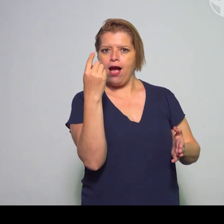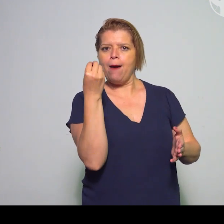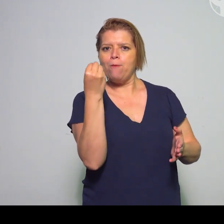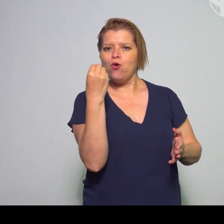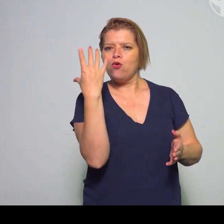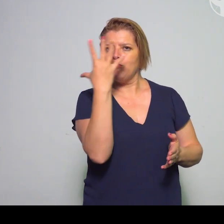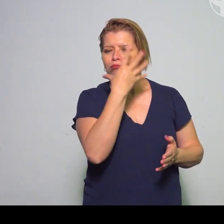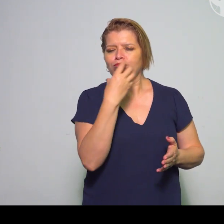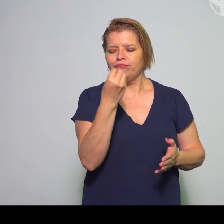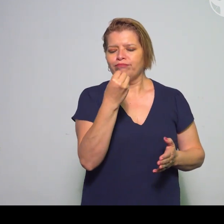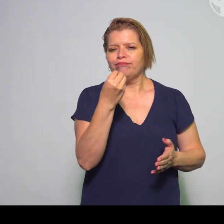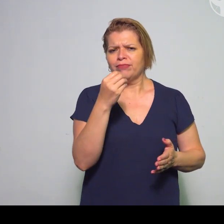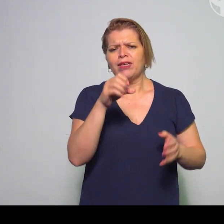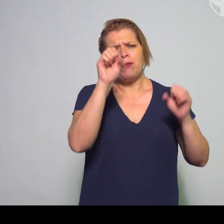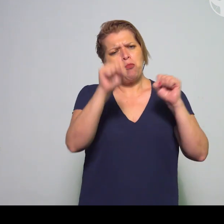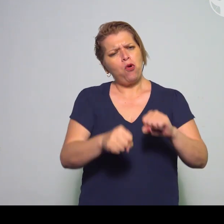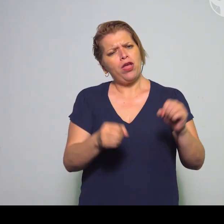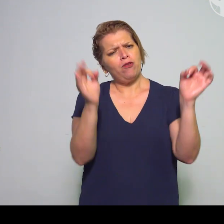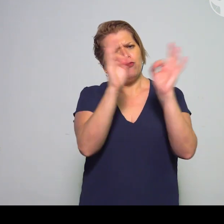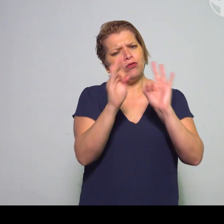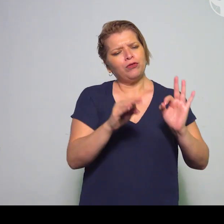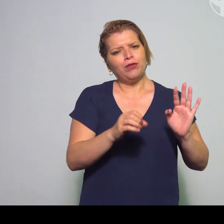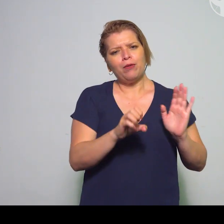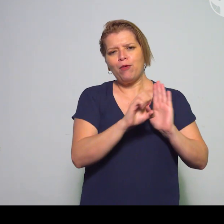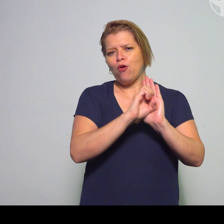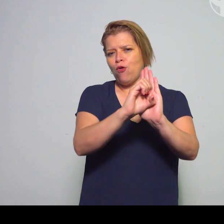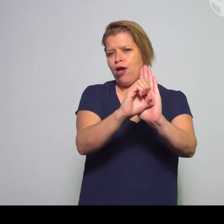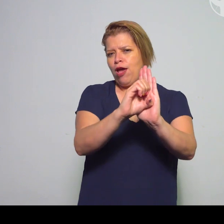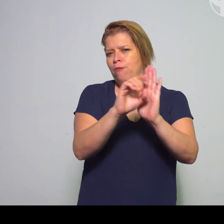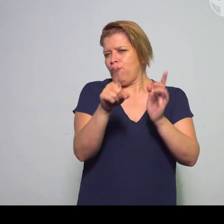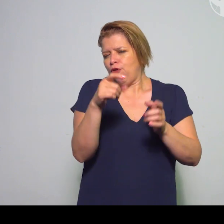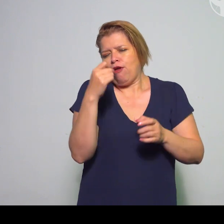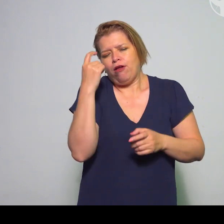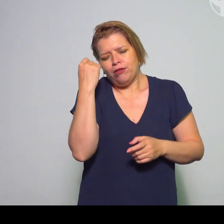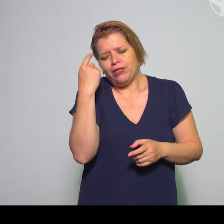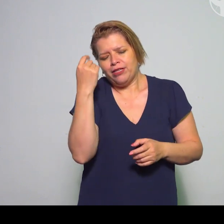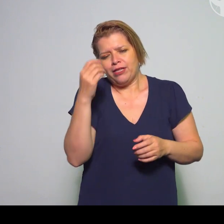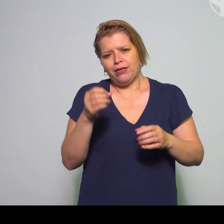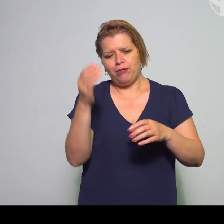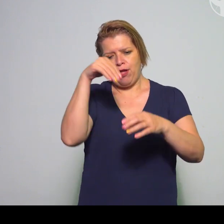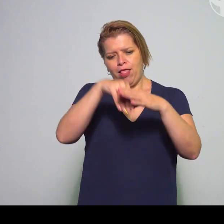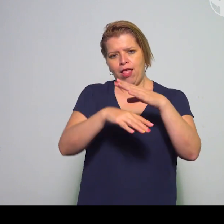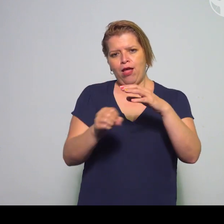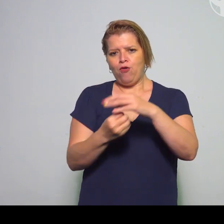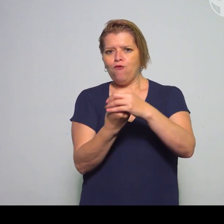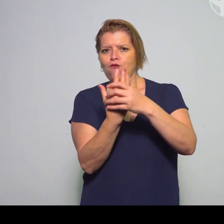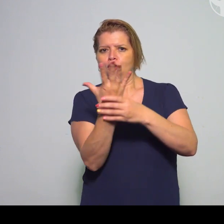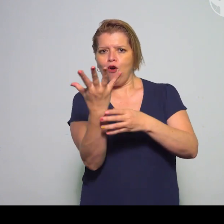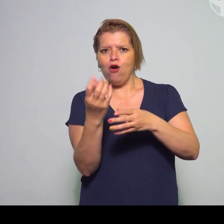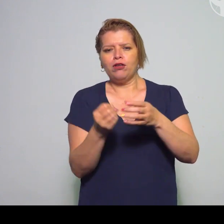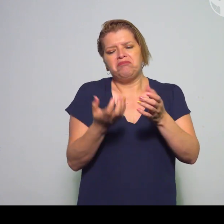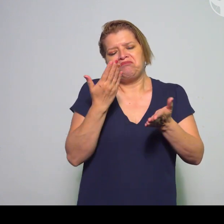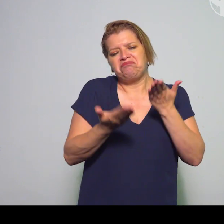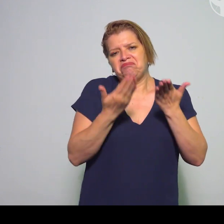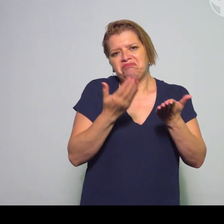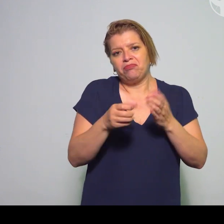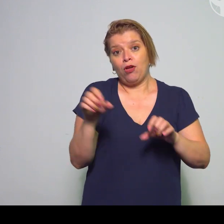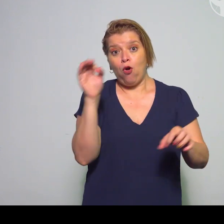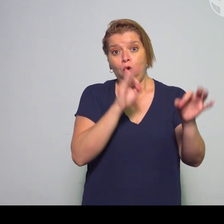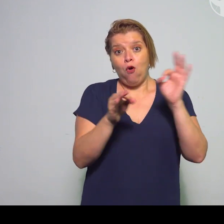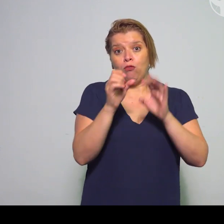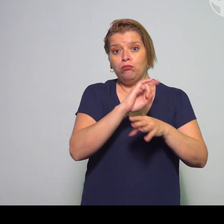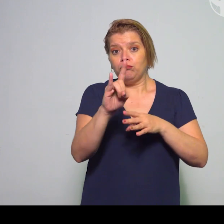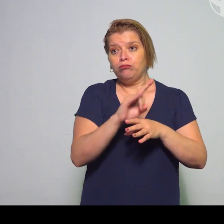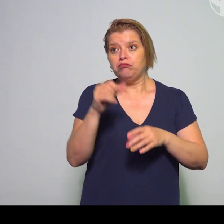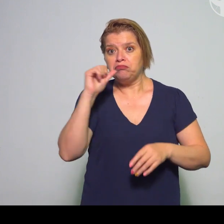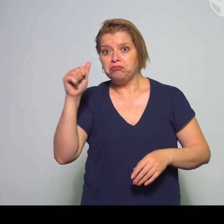jarra blanca muy bonita que puede funcionar para un florero, para vertir agua, para guardar algo, o sea,